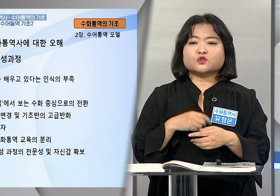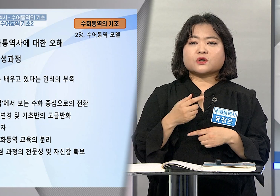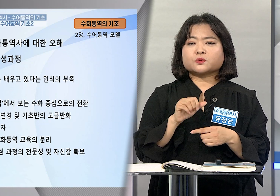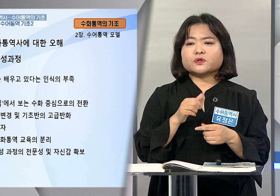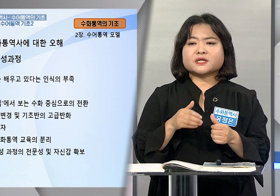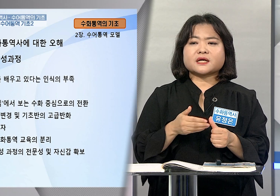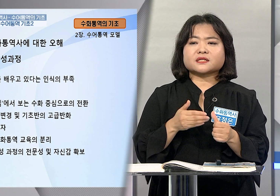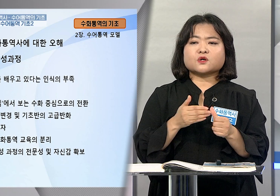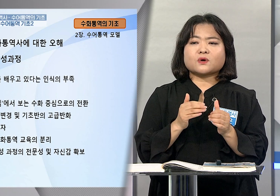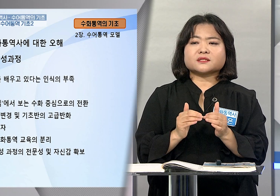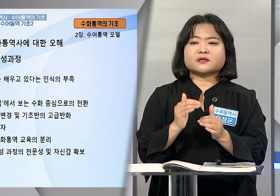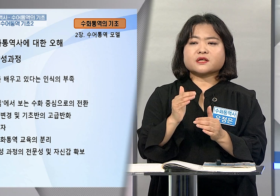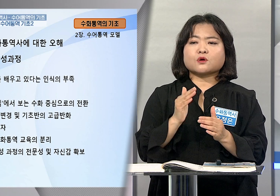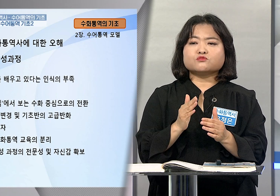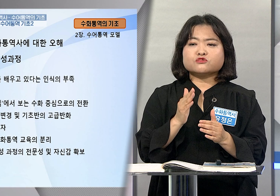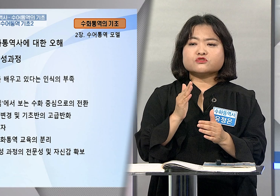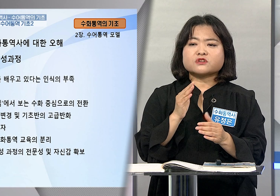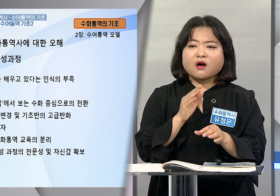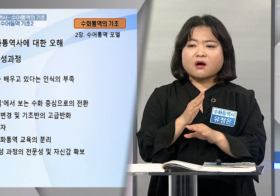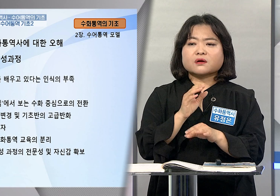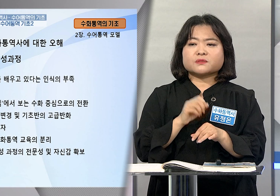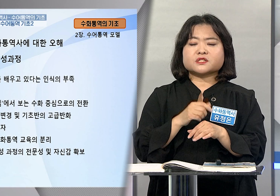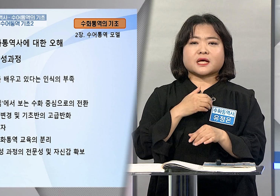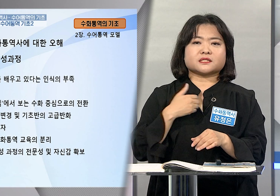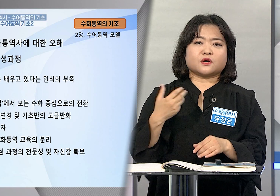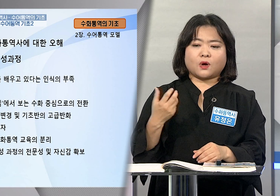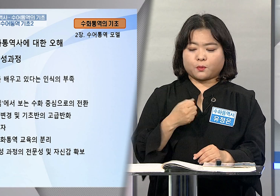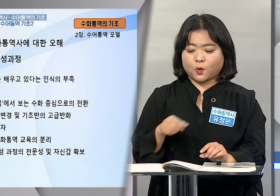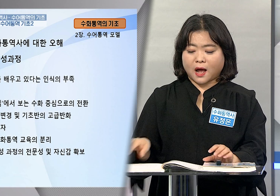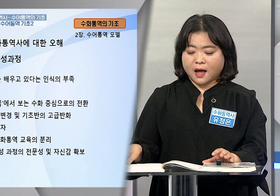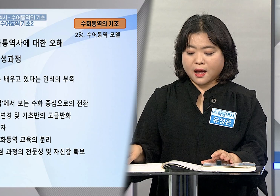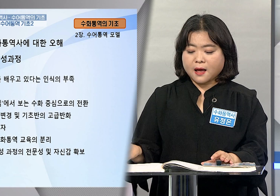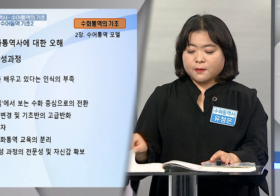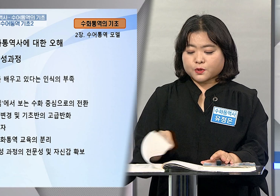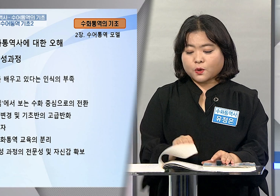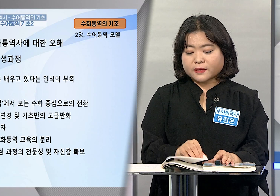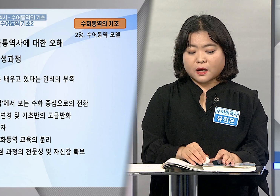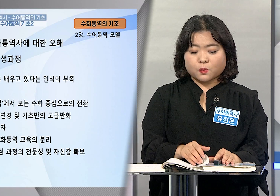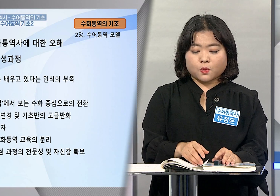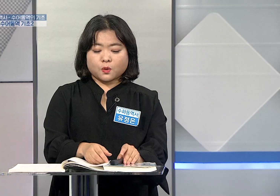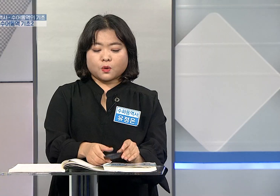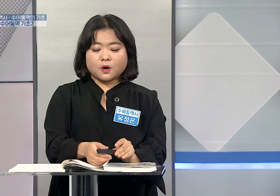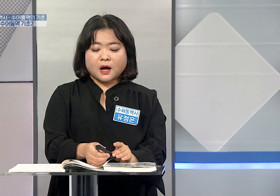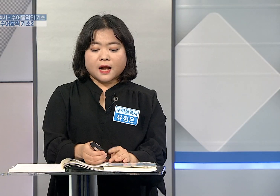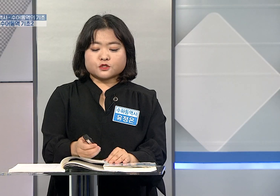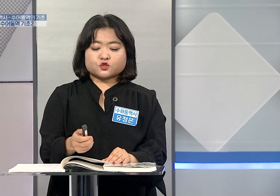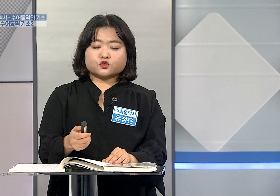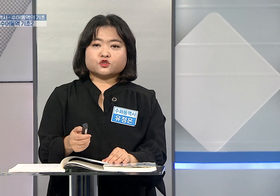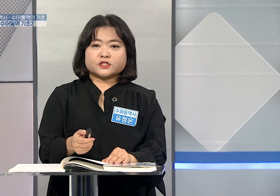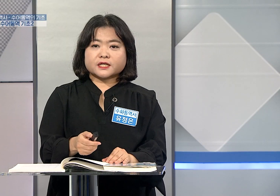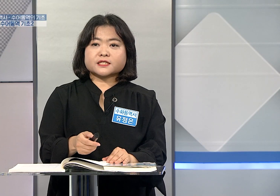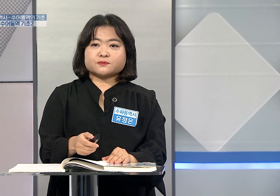수화 통역사 양성 과정의 전문성 및 자신감 확보가 필요하다고 할 수